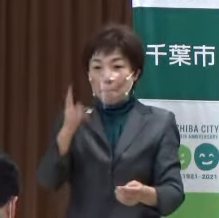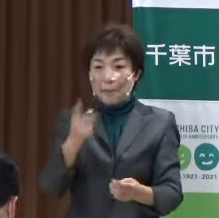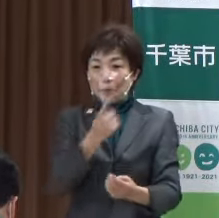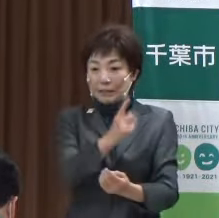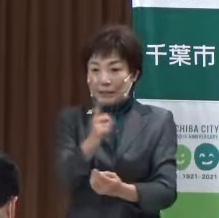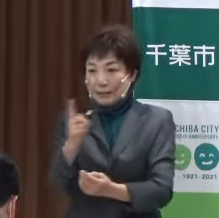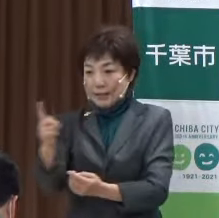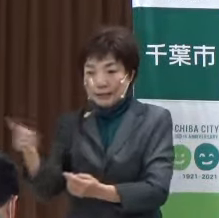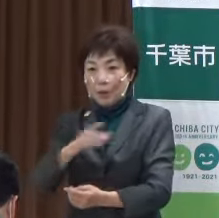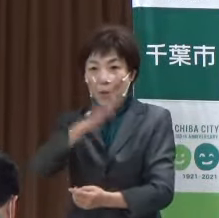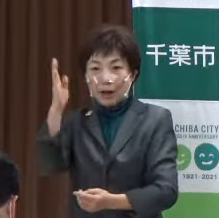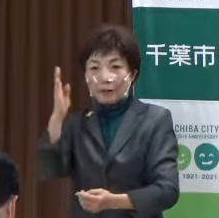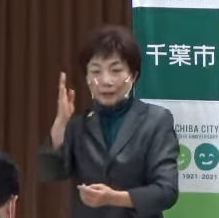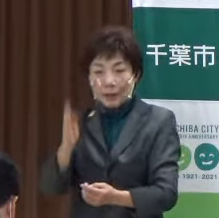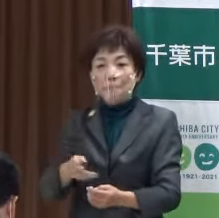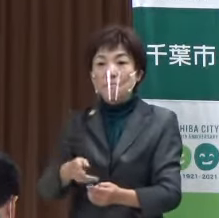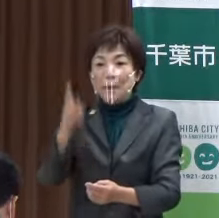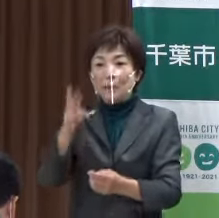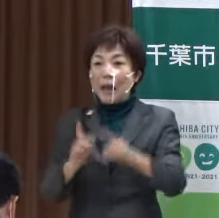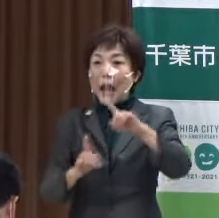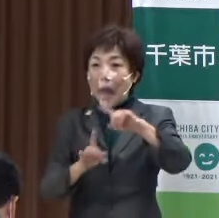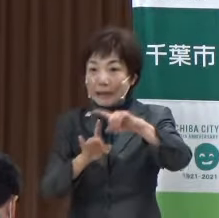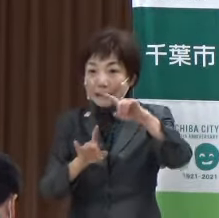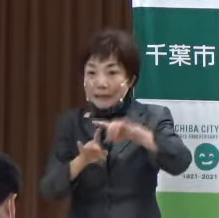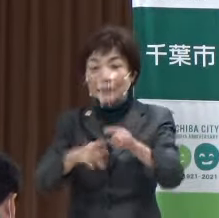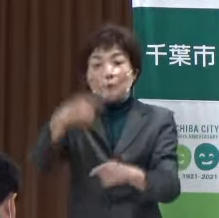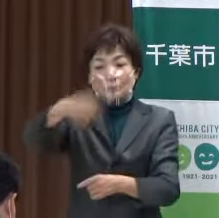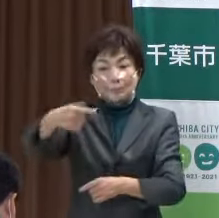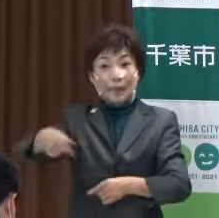援による本格的な授業が始まります。